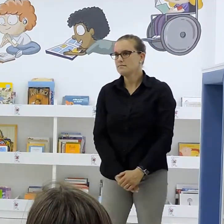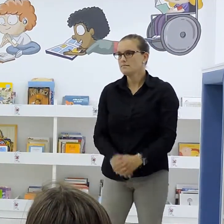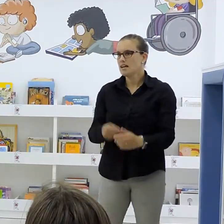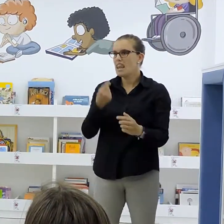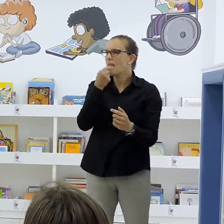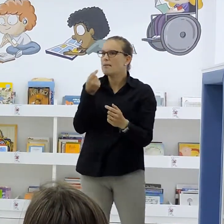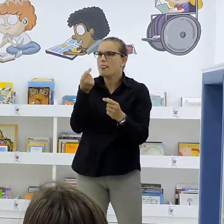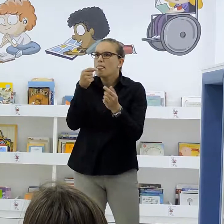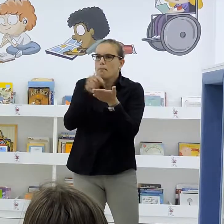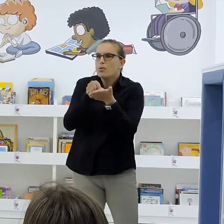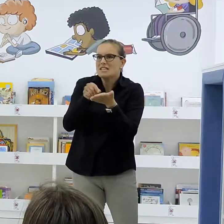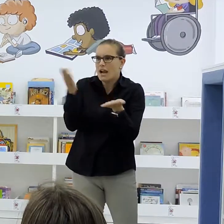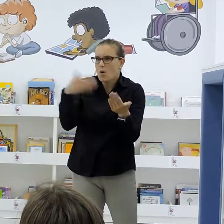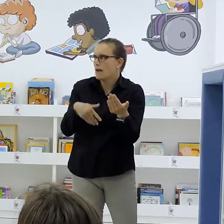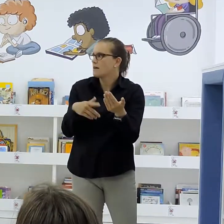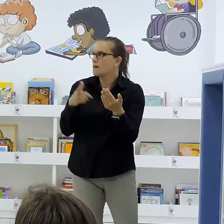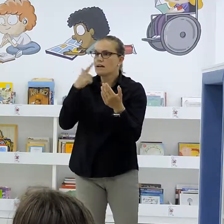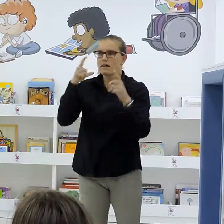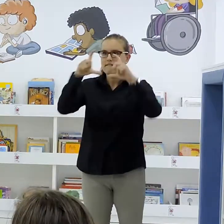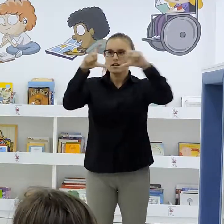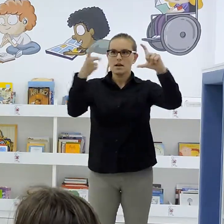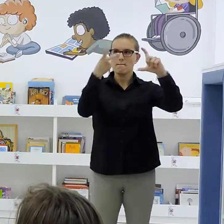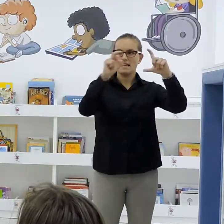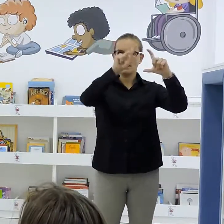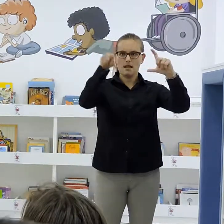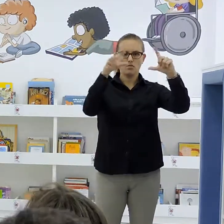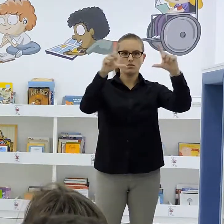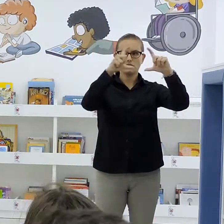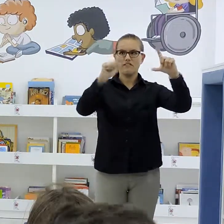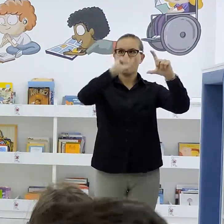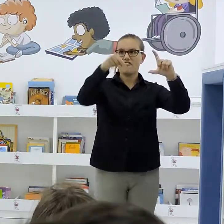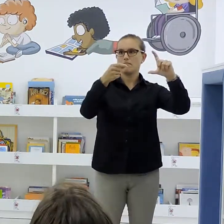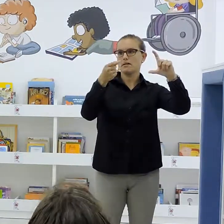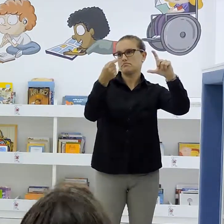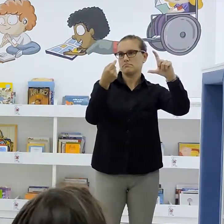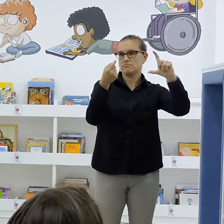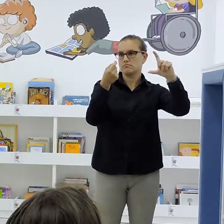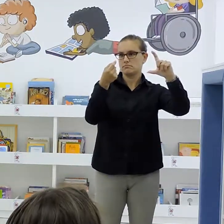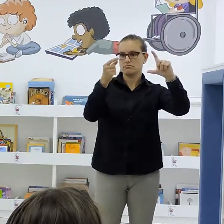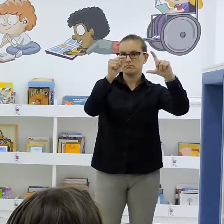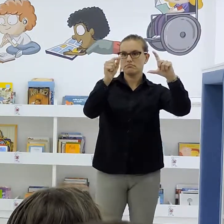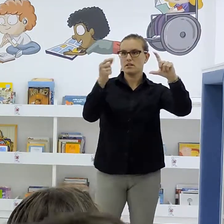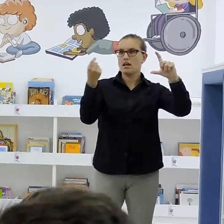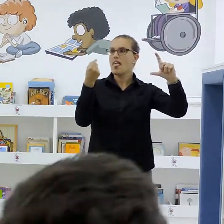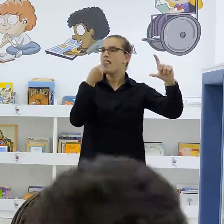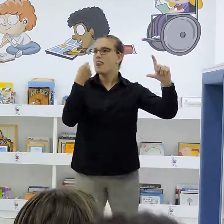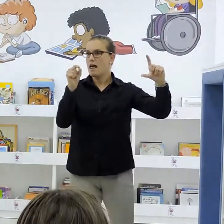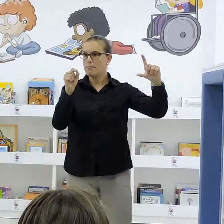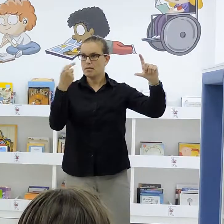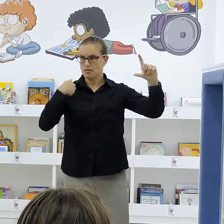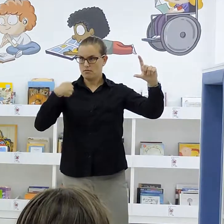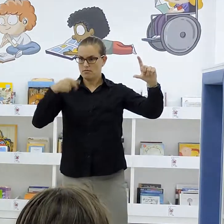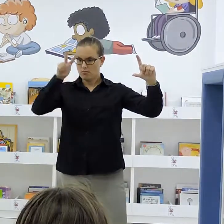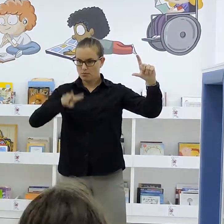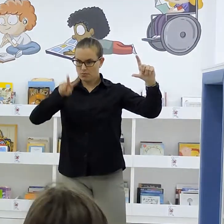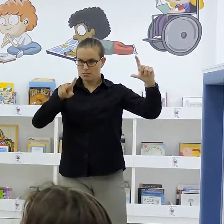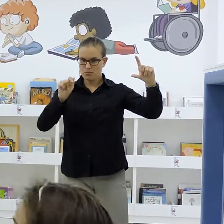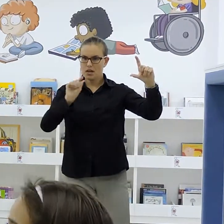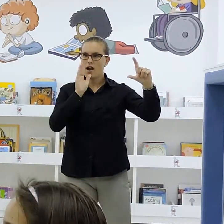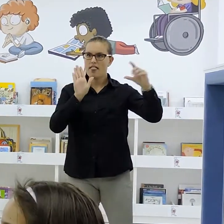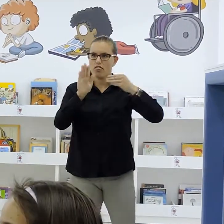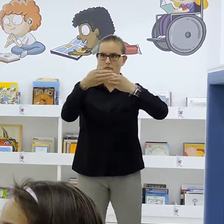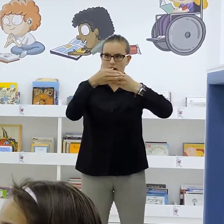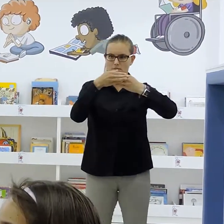Fijaros muy bien todos. Tenemos un billete firmado, un lápiz que ha examinado. Vamos a doblar